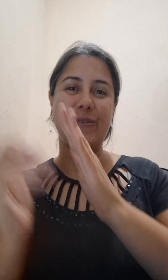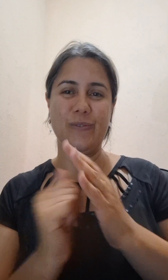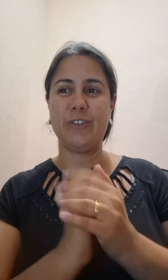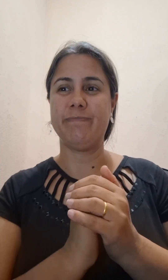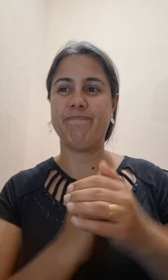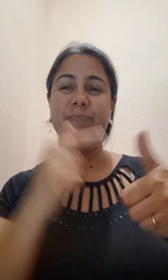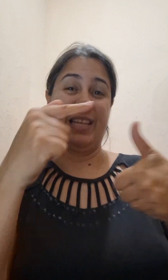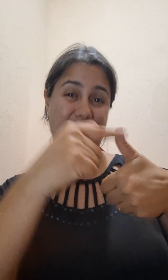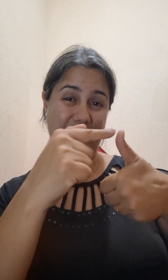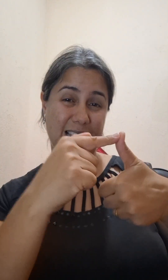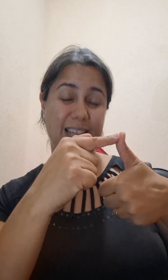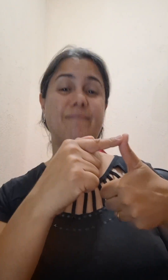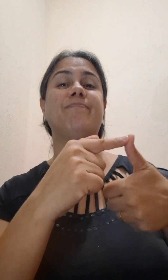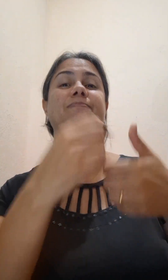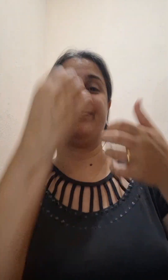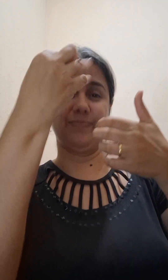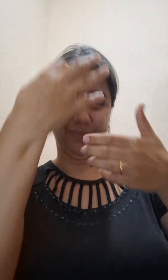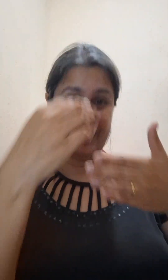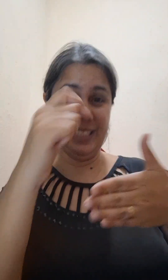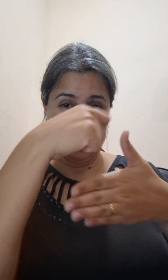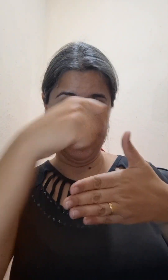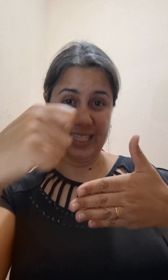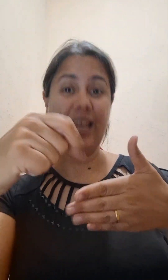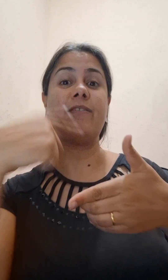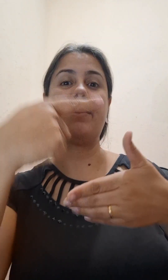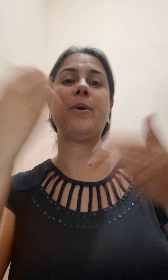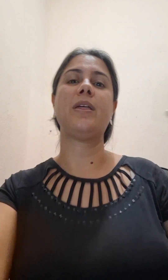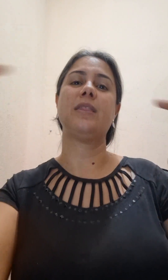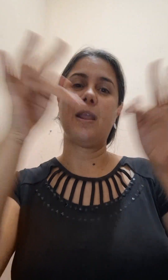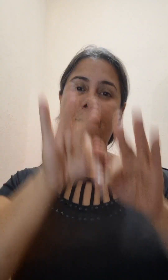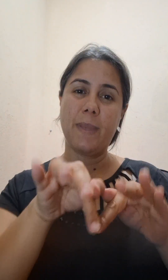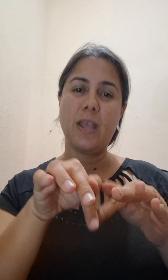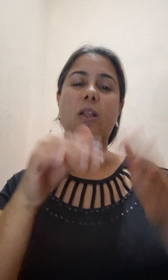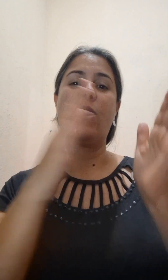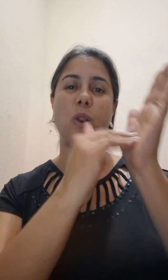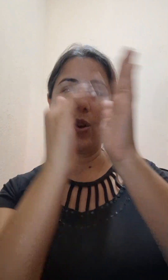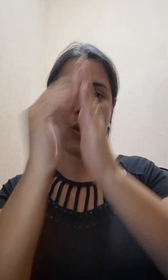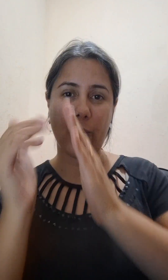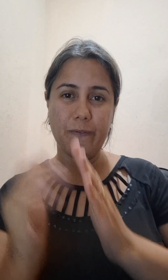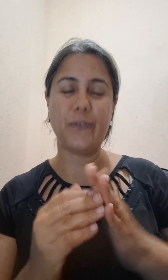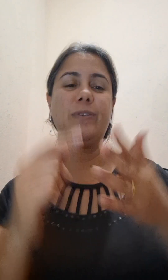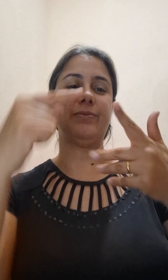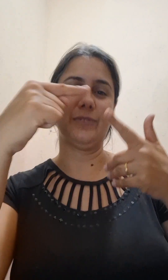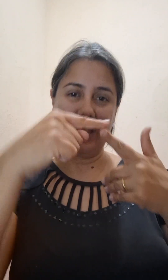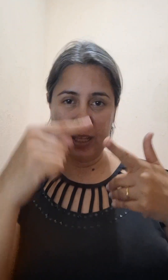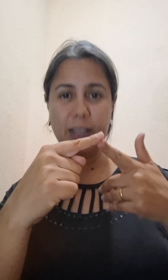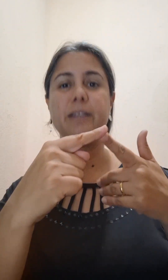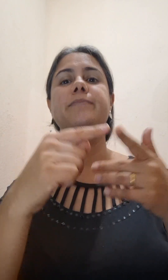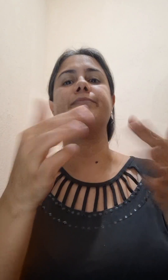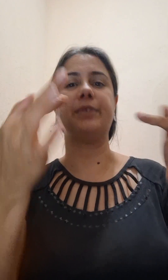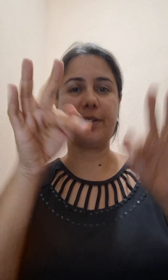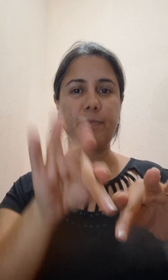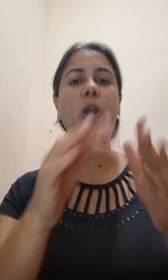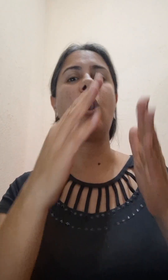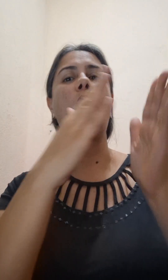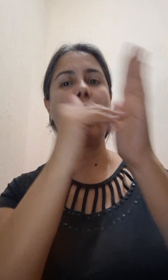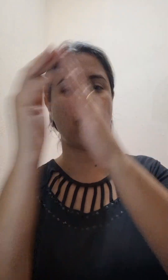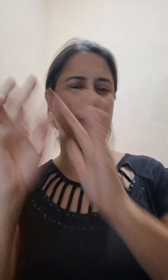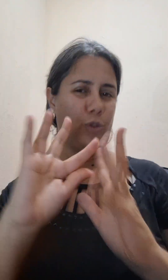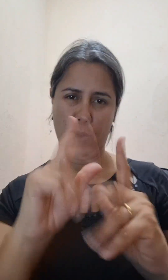terminam com uma doxologia, ou seja, um louvor. Então, por exemplo, tem o primeiro, aí termina com louvor, segundo,